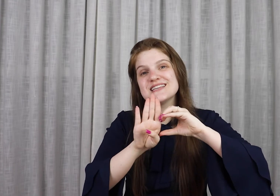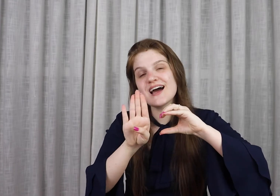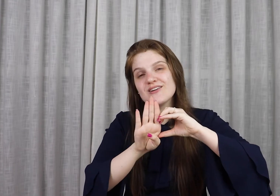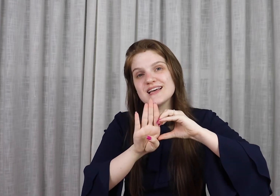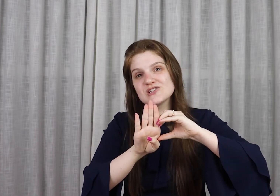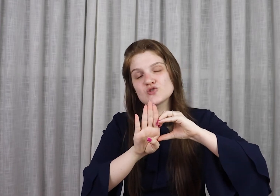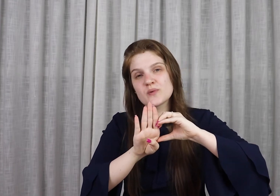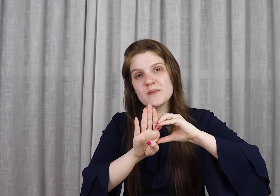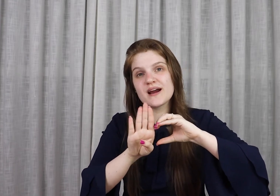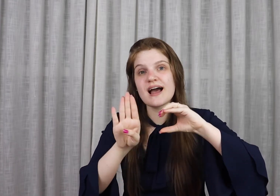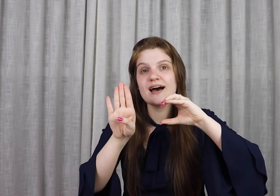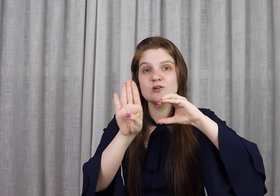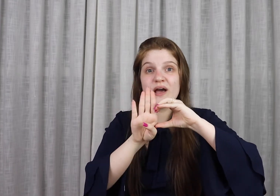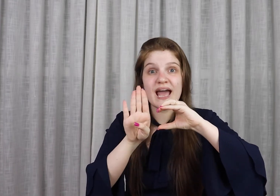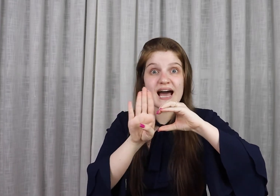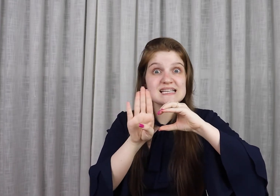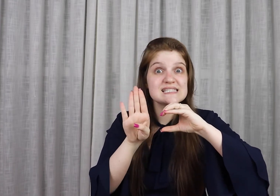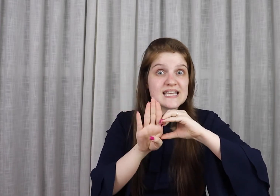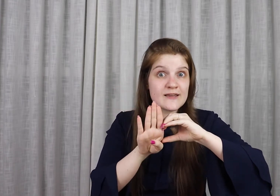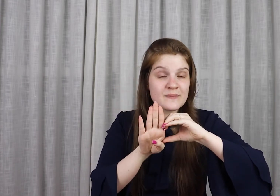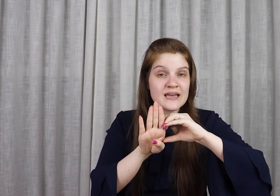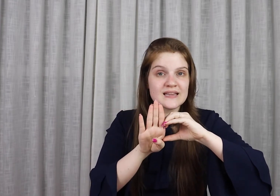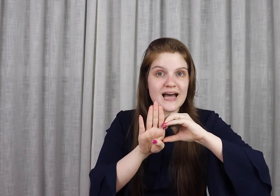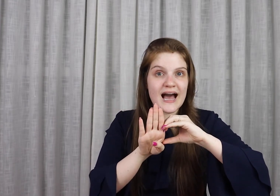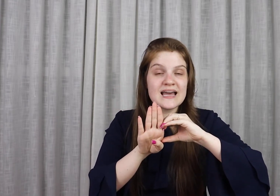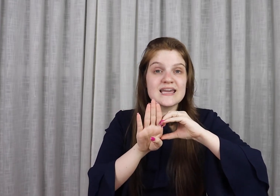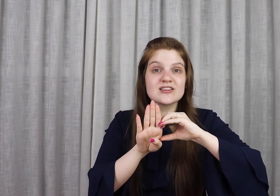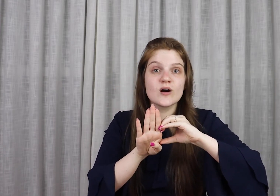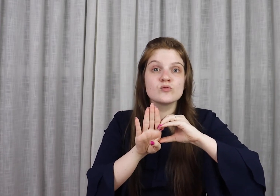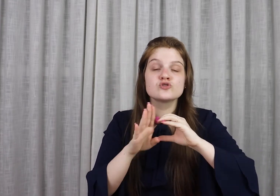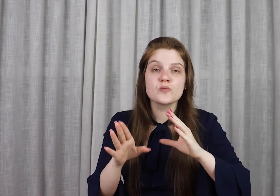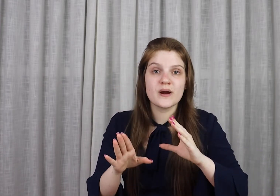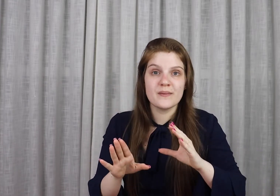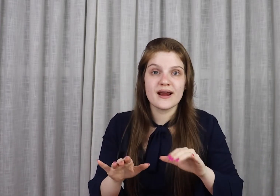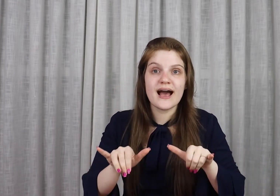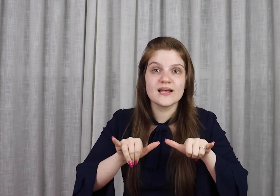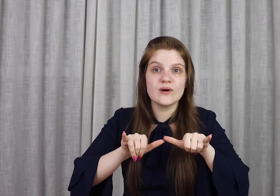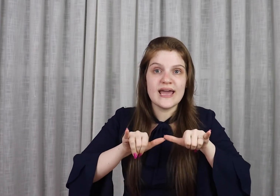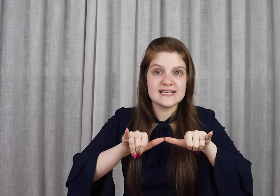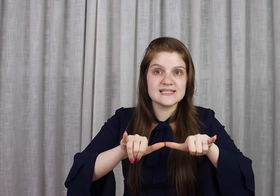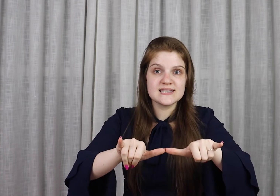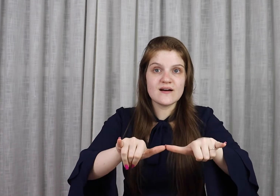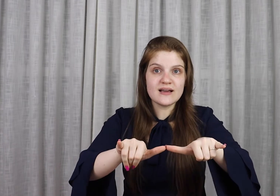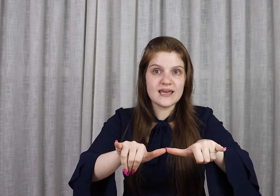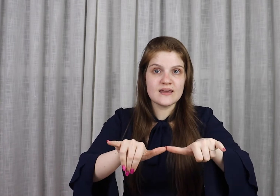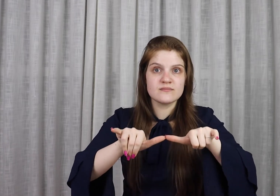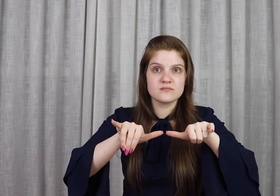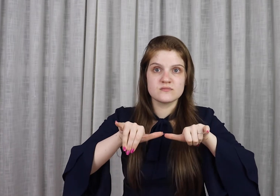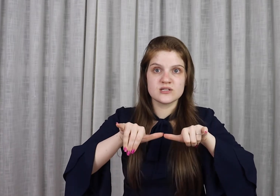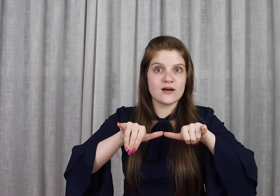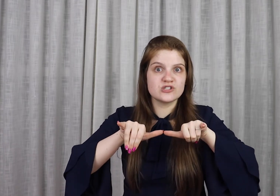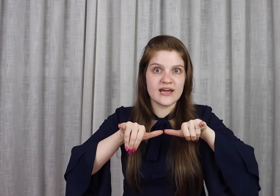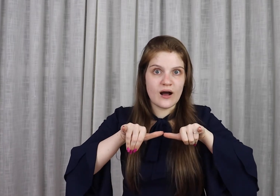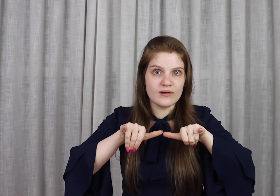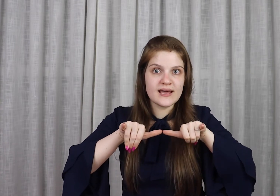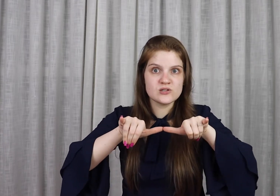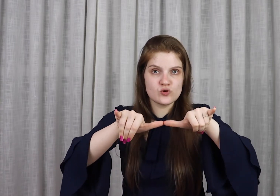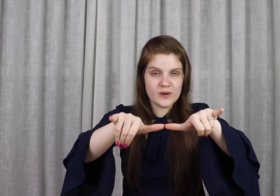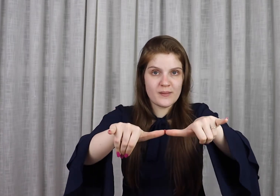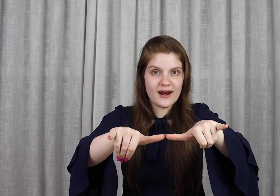sinal desse supermercado é assim, tá? Então, supermercado é esse sinal aqui. Sinal geral, né?